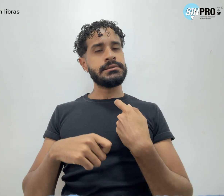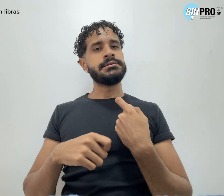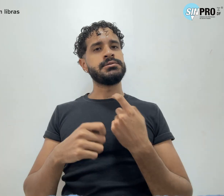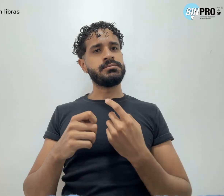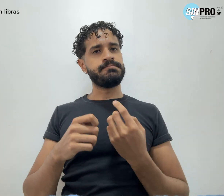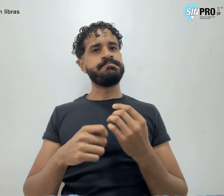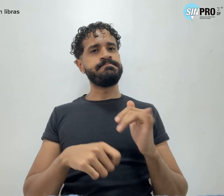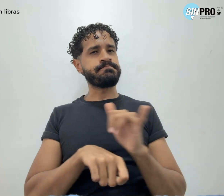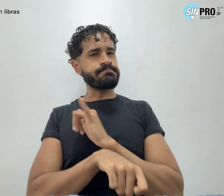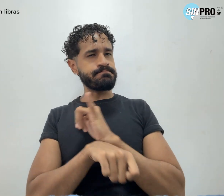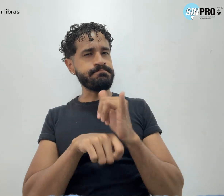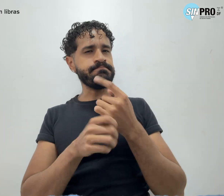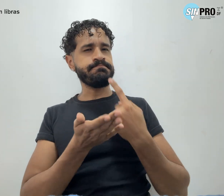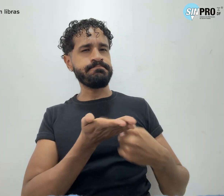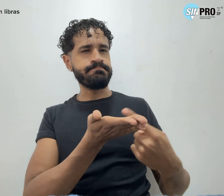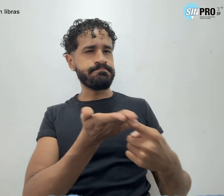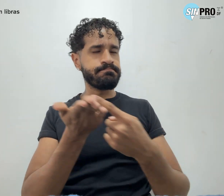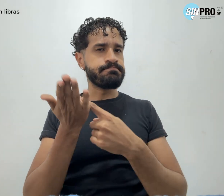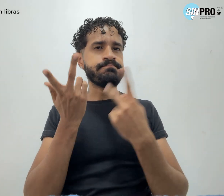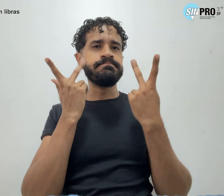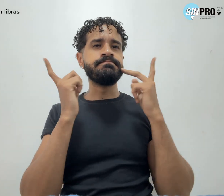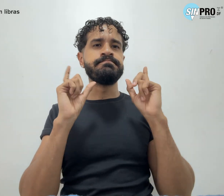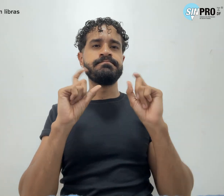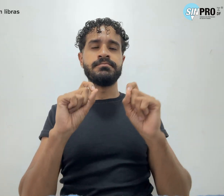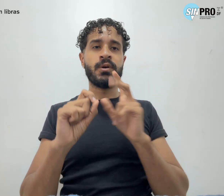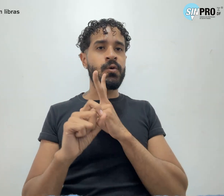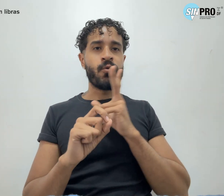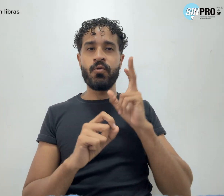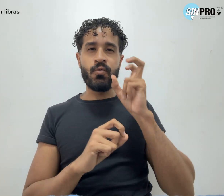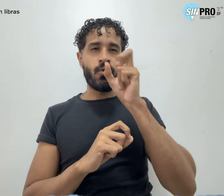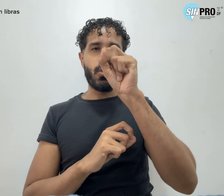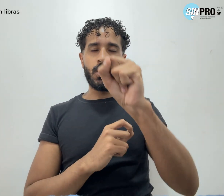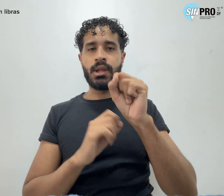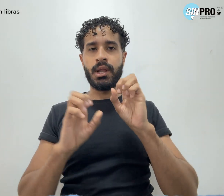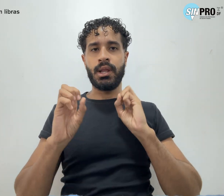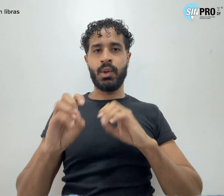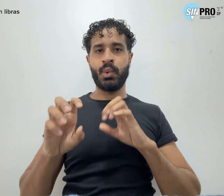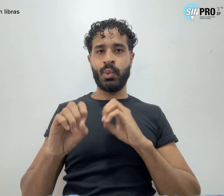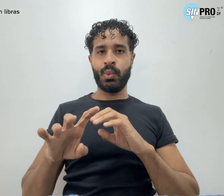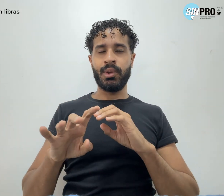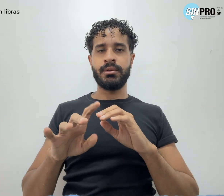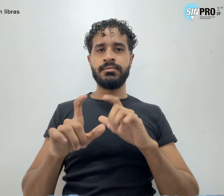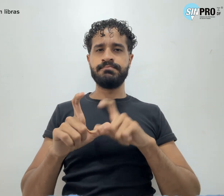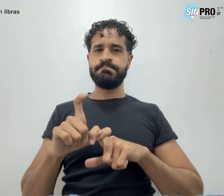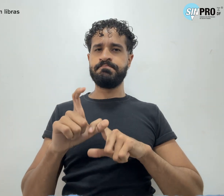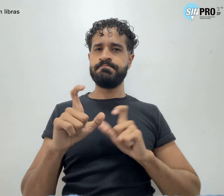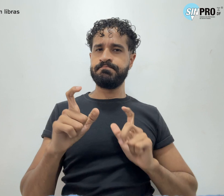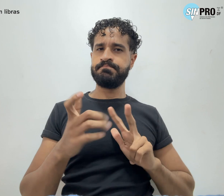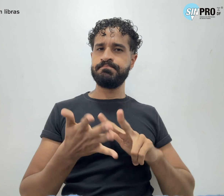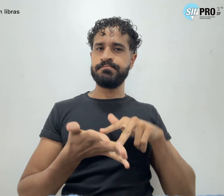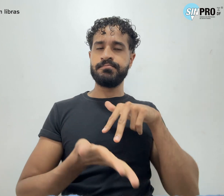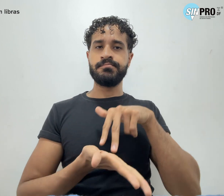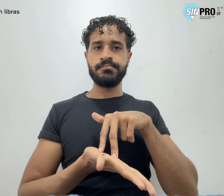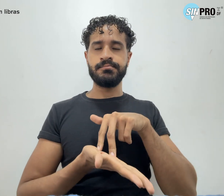ferramentas estratégicas para fortalecer a educação emancipadora e localizar